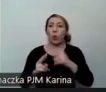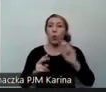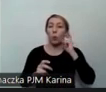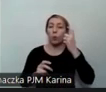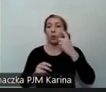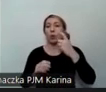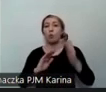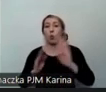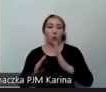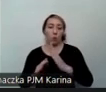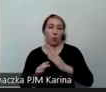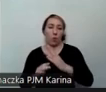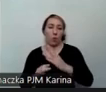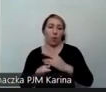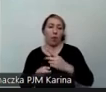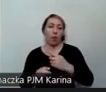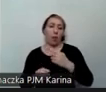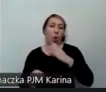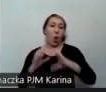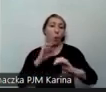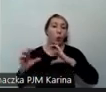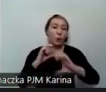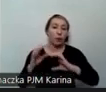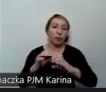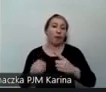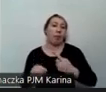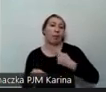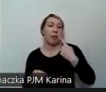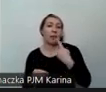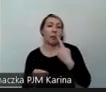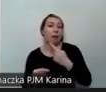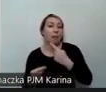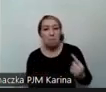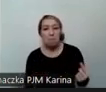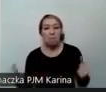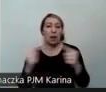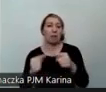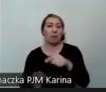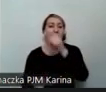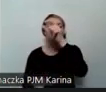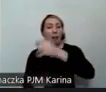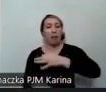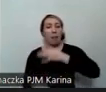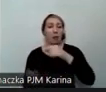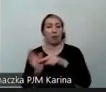wyboru języka, który byłby najlepszy dla danego dziecka.